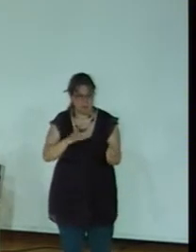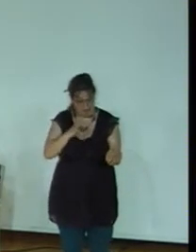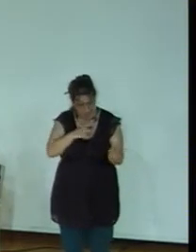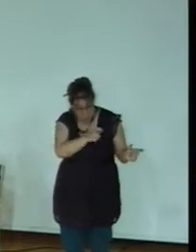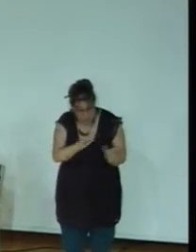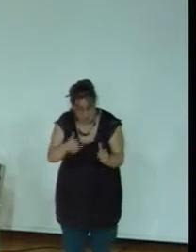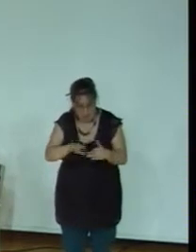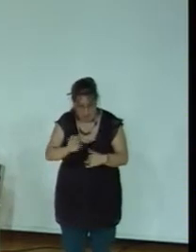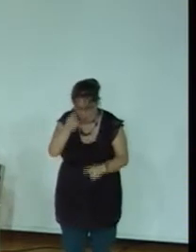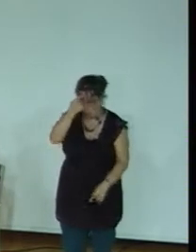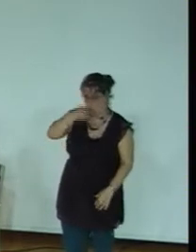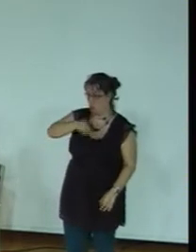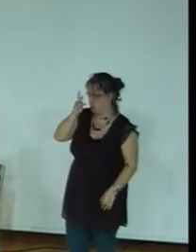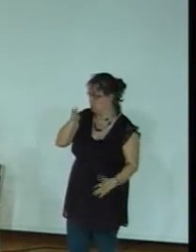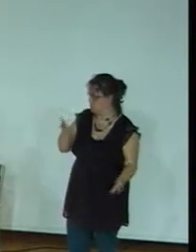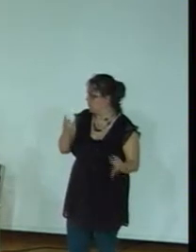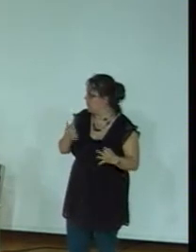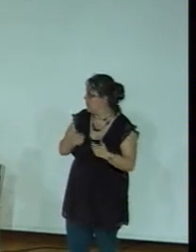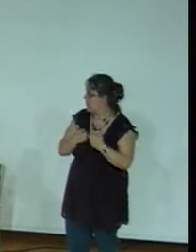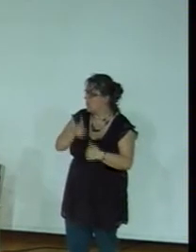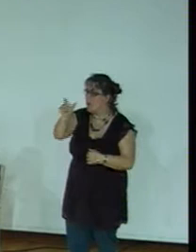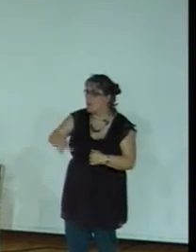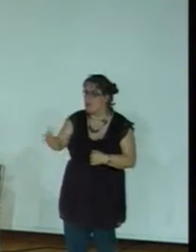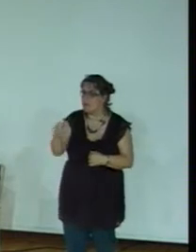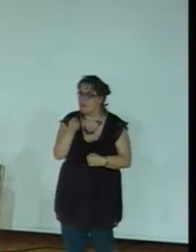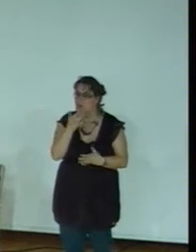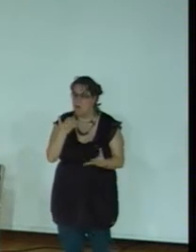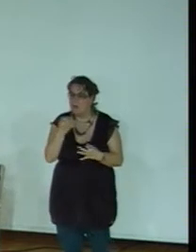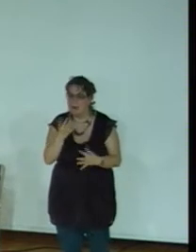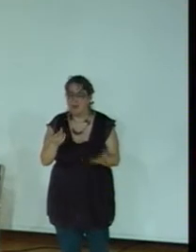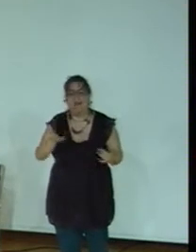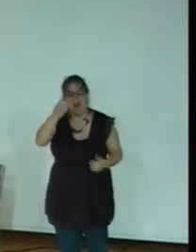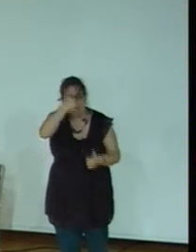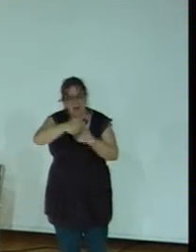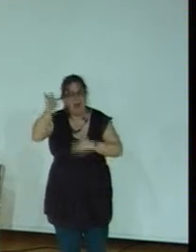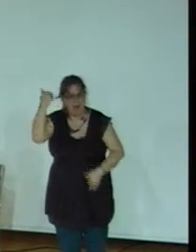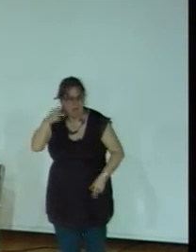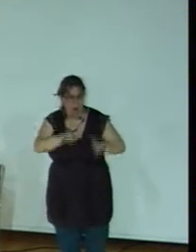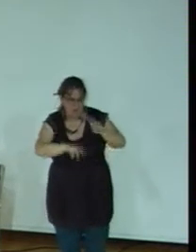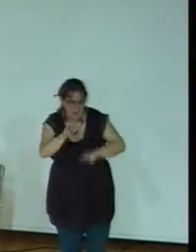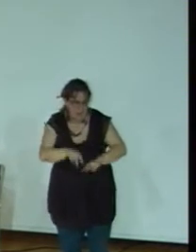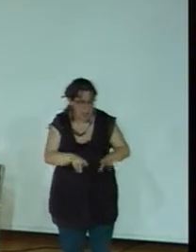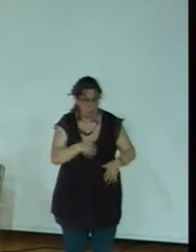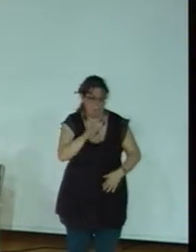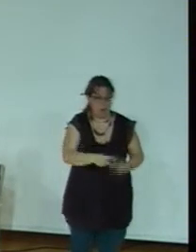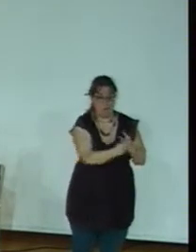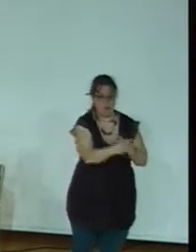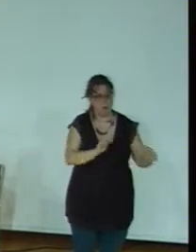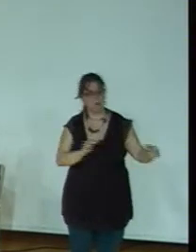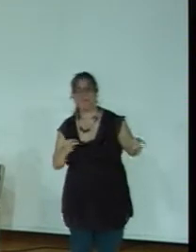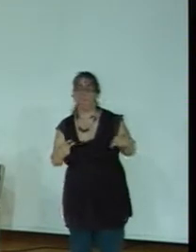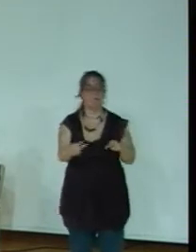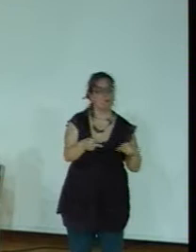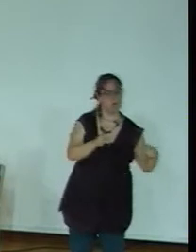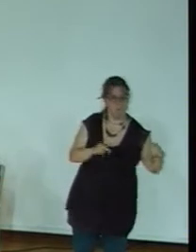de Google, Vinton Cerf, utilise souvent la comparaison avec le petit village où il avait grandi, où tout le monde surveillait tout le monde en permanence, où il n'y